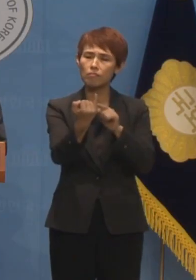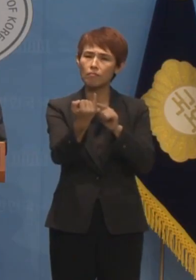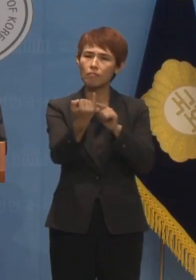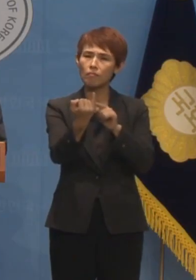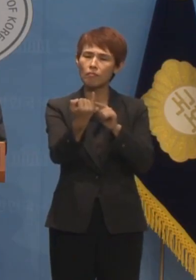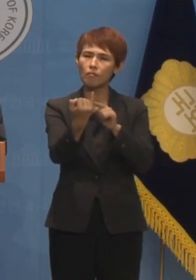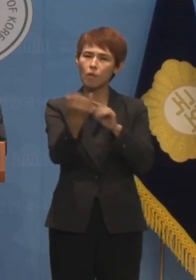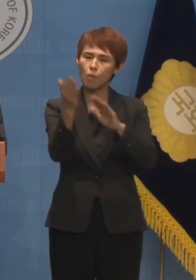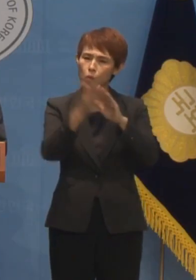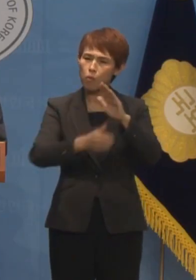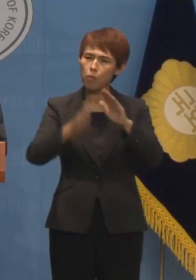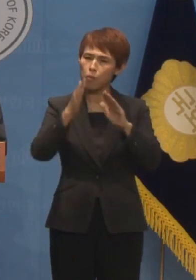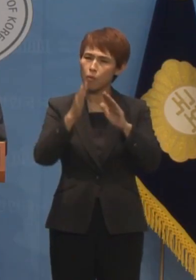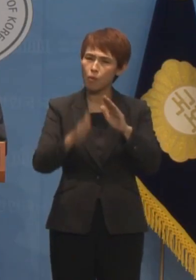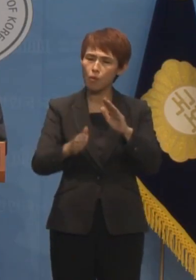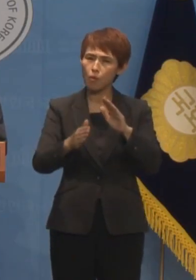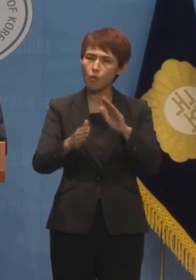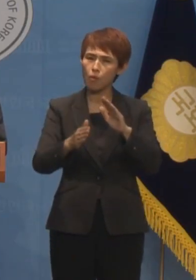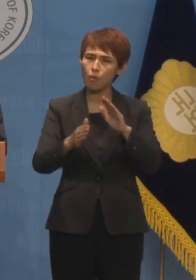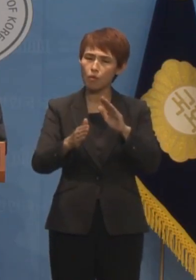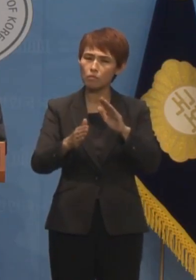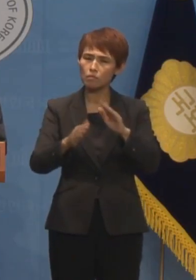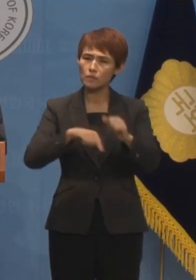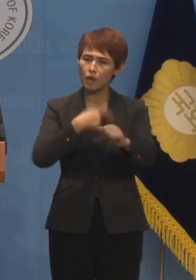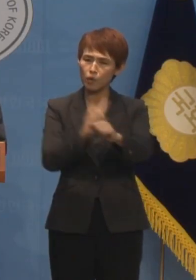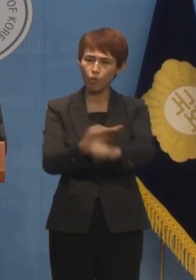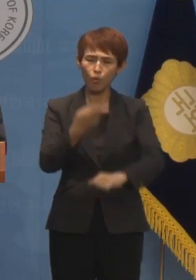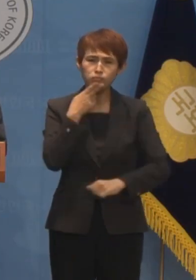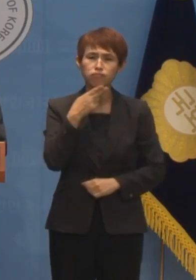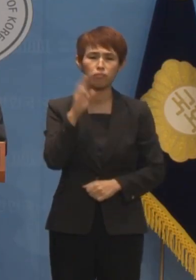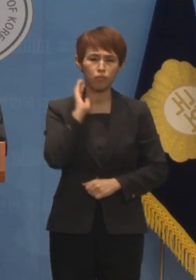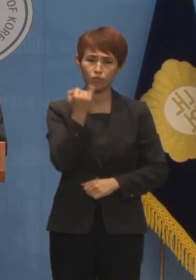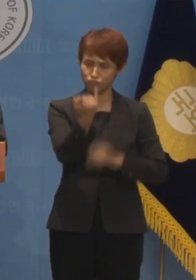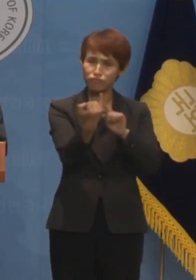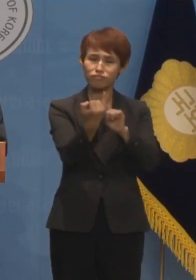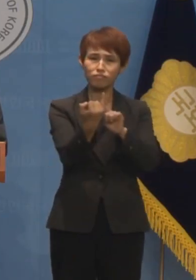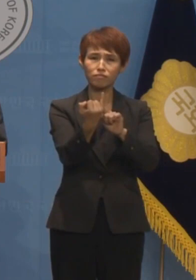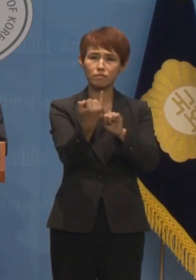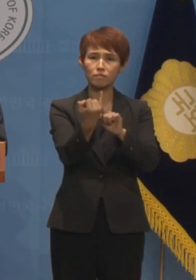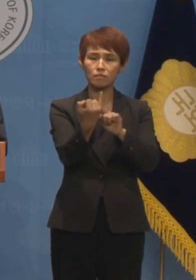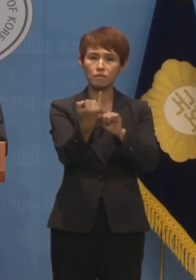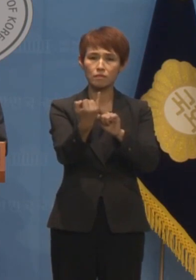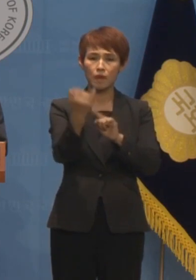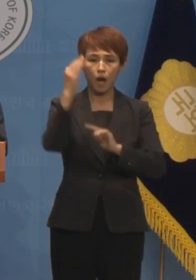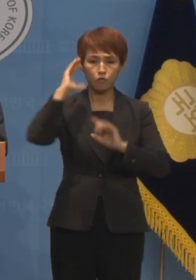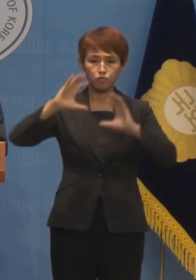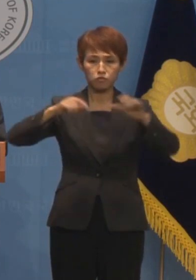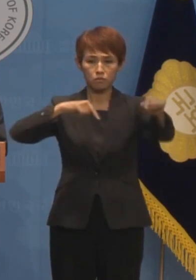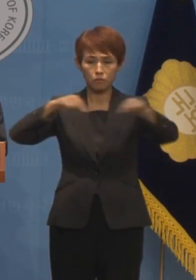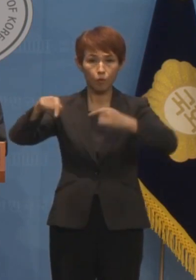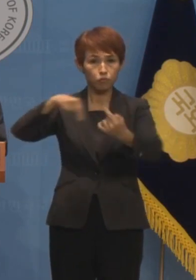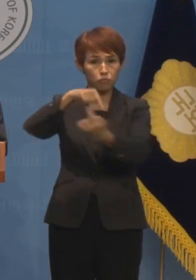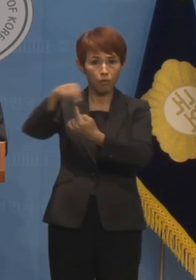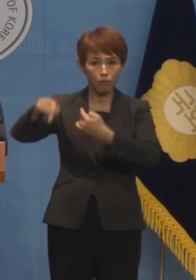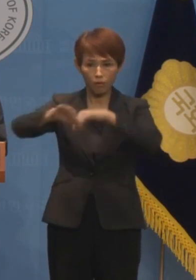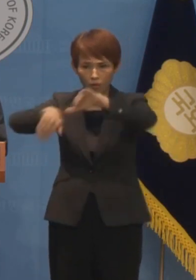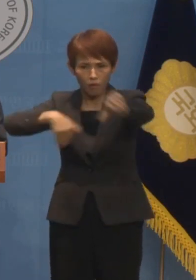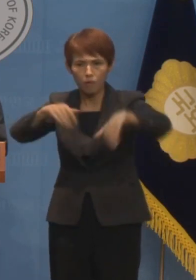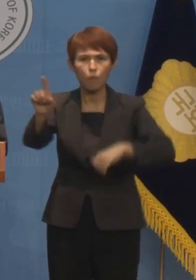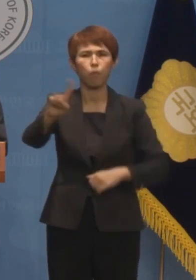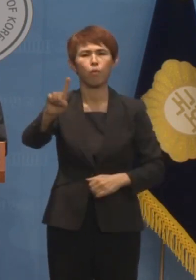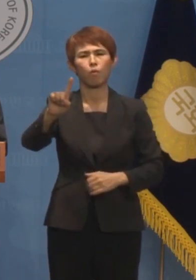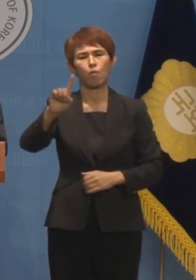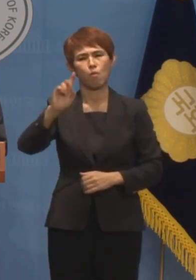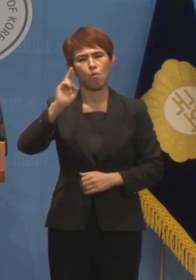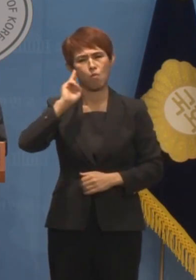어떤 공식적 법적 자격도 없는 김건희 여사는 대한민국의 국정운영에 얼마만큼이나